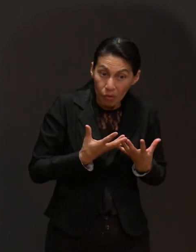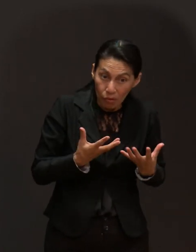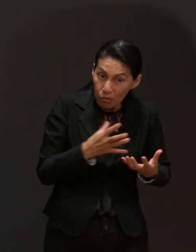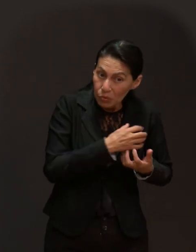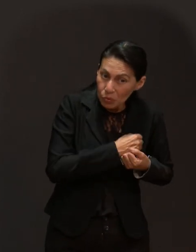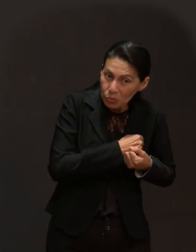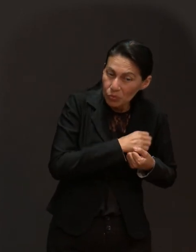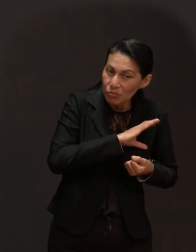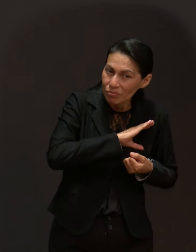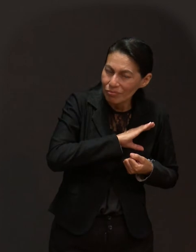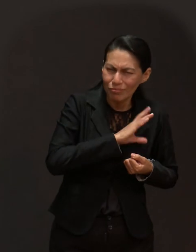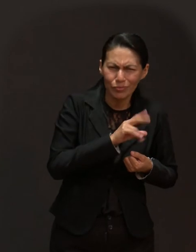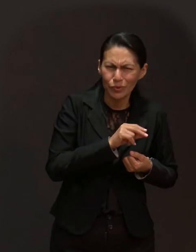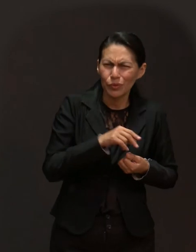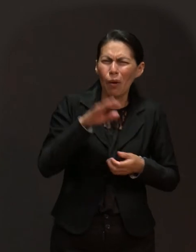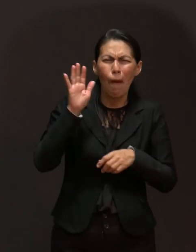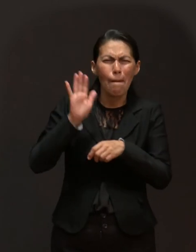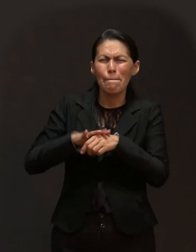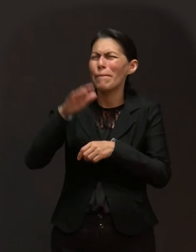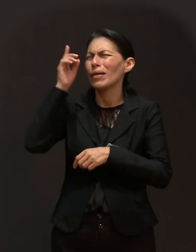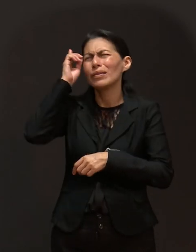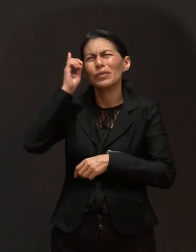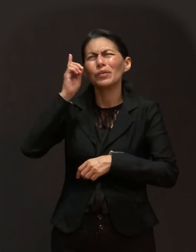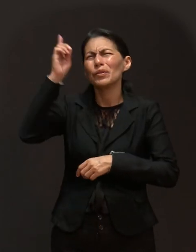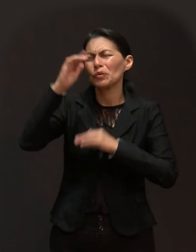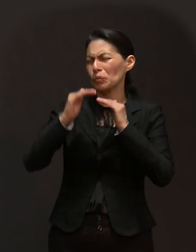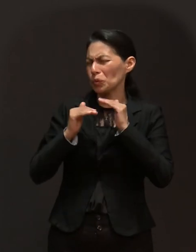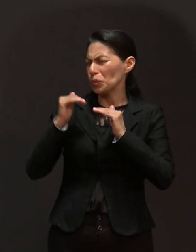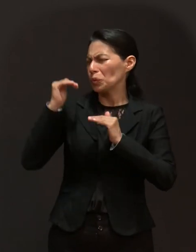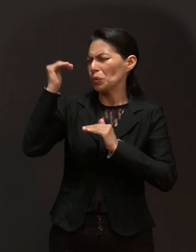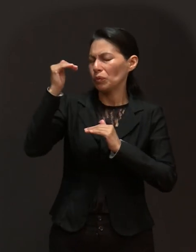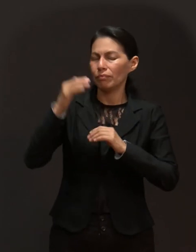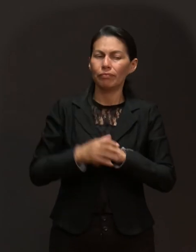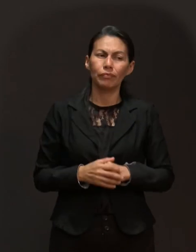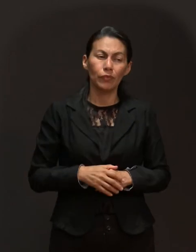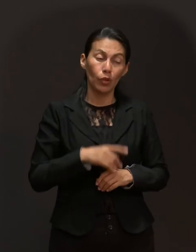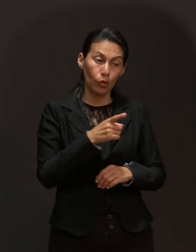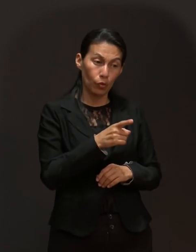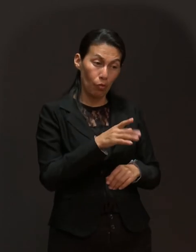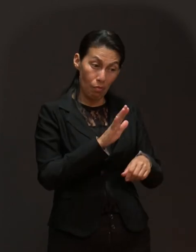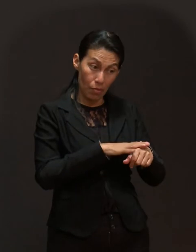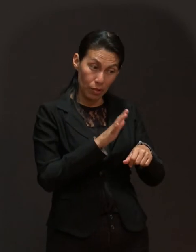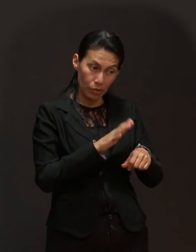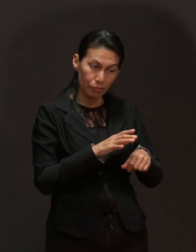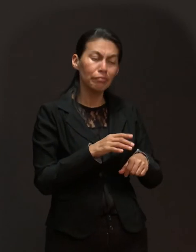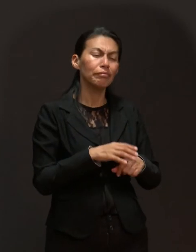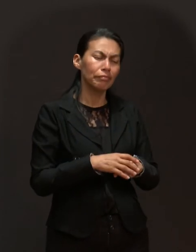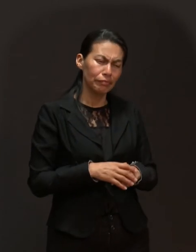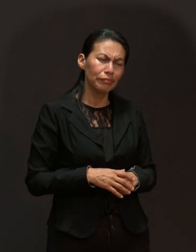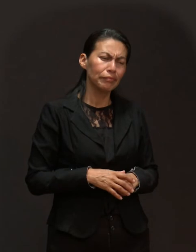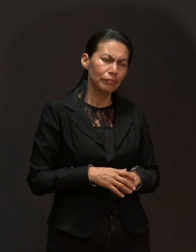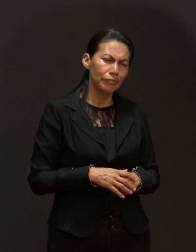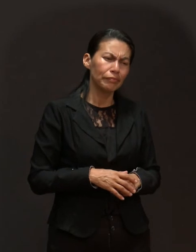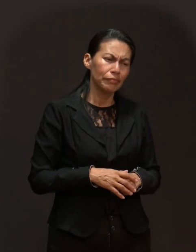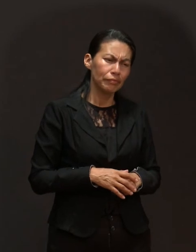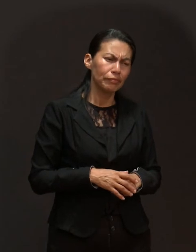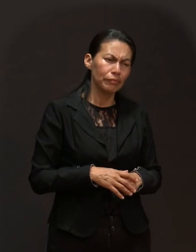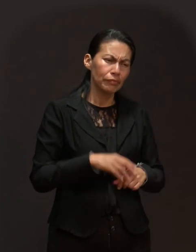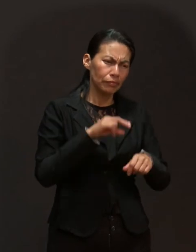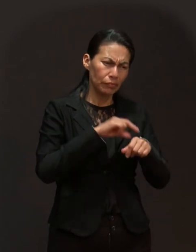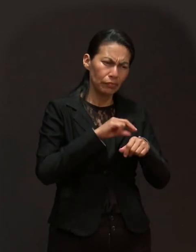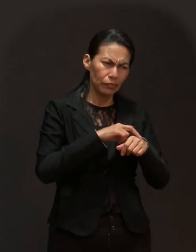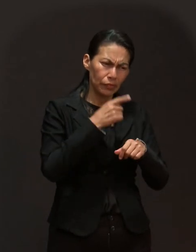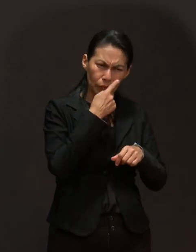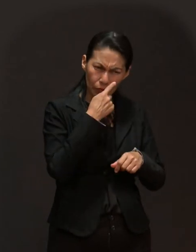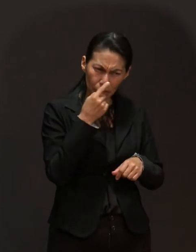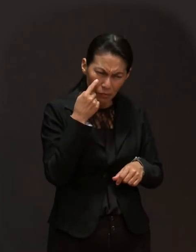y ahora estás haciendo una subespecialidad si pastor el rendimiento en oftalmología fue satisfactorio por la